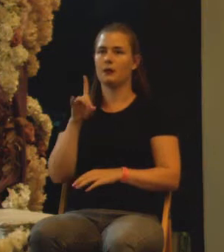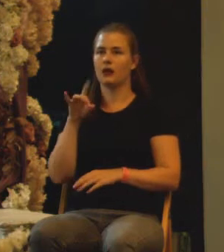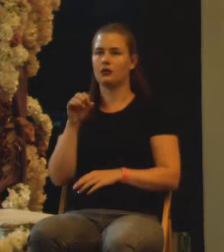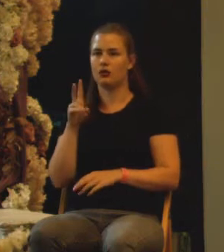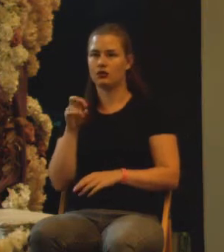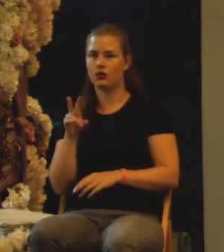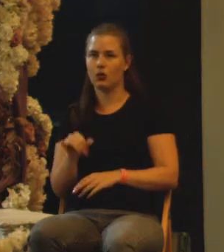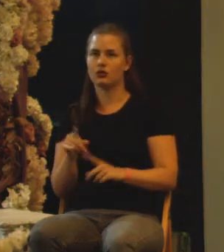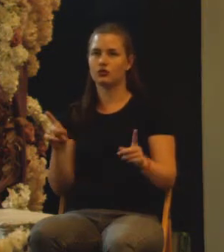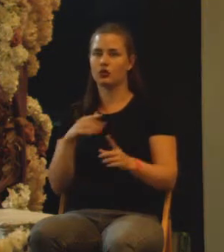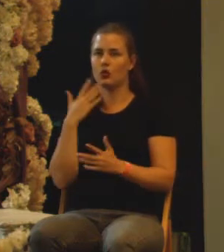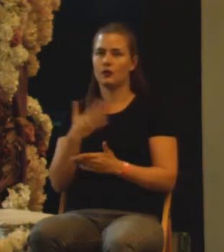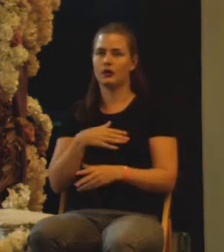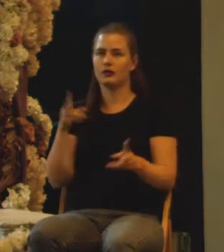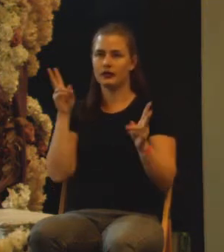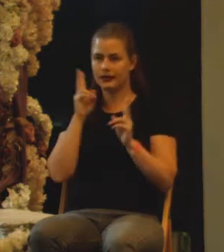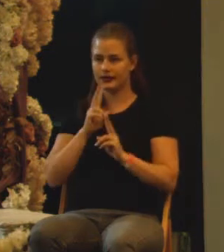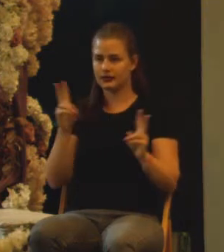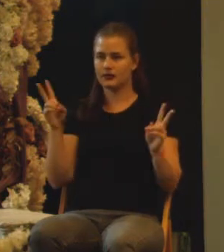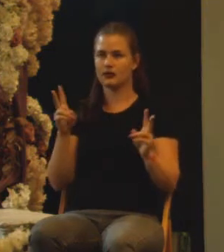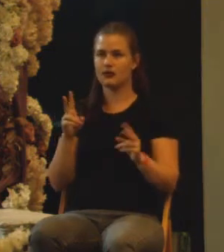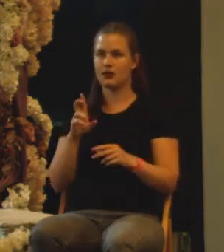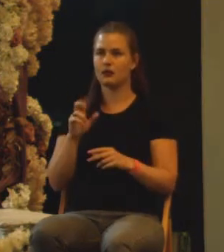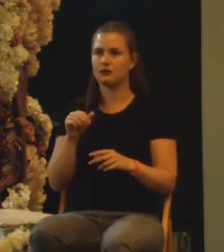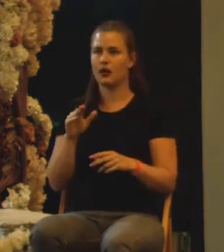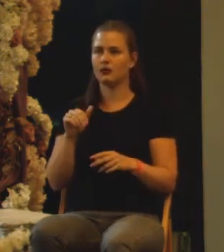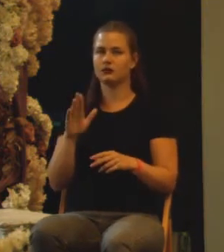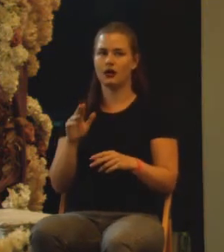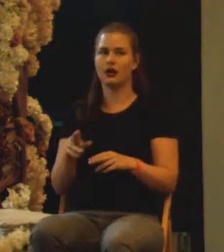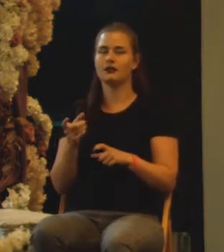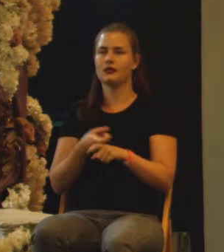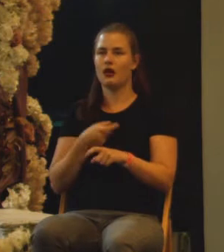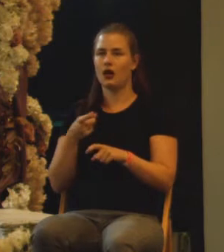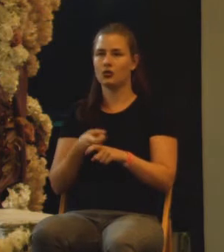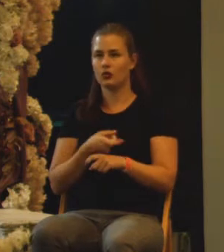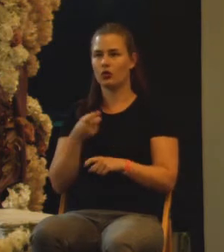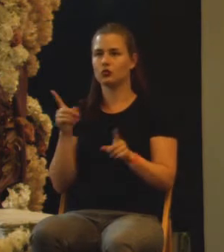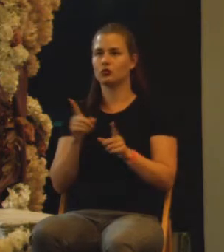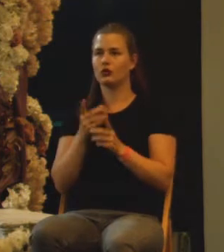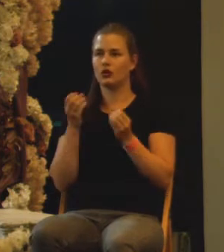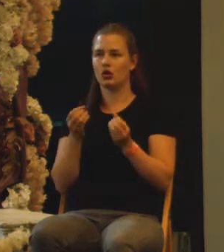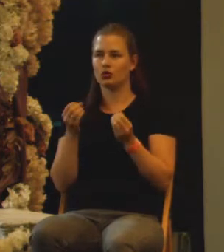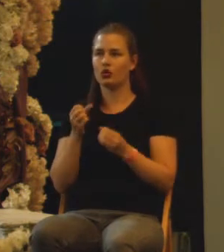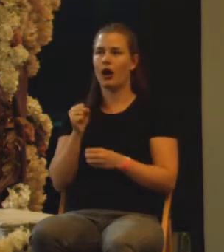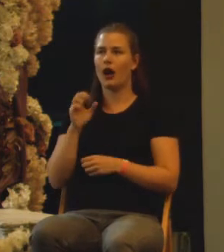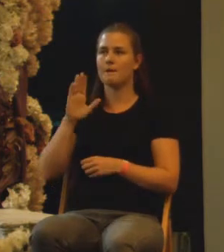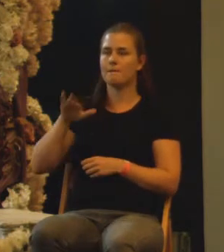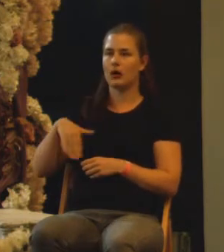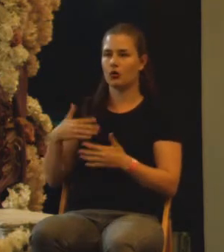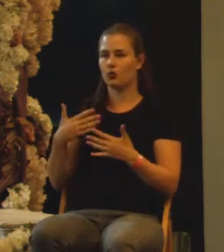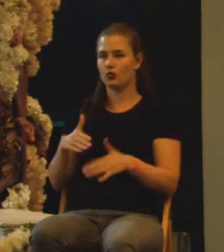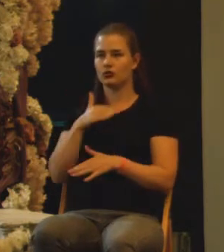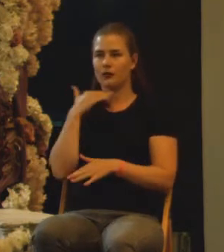там, ну что там вы любите, я не знаю, батат, картошку, там еще что-то, а потом